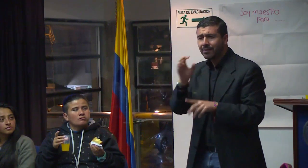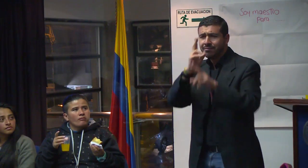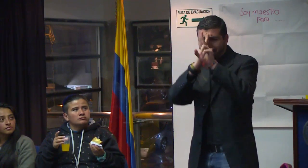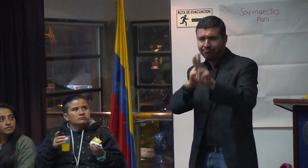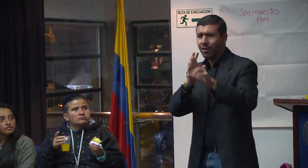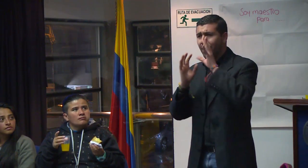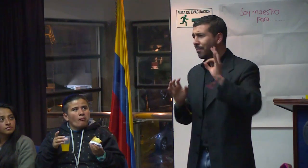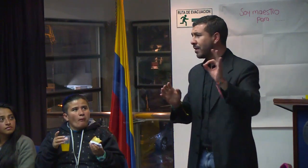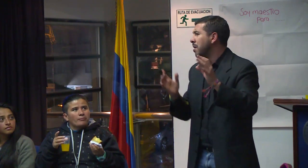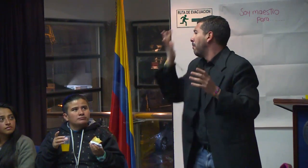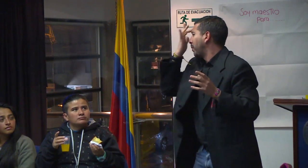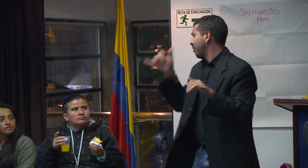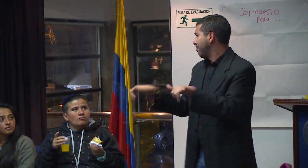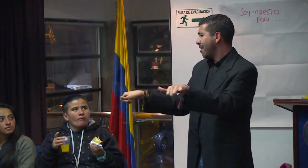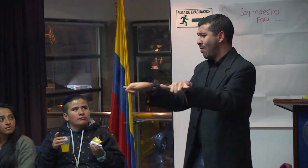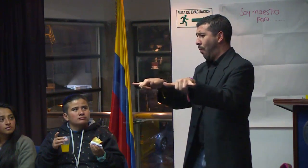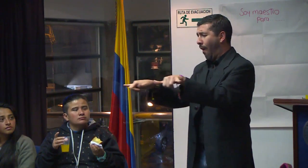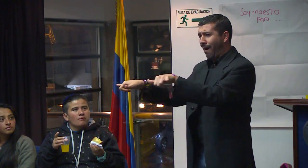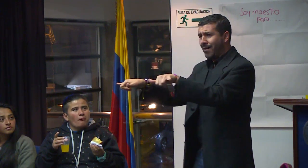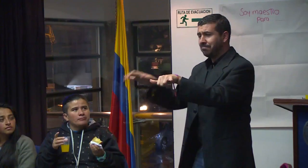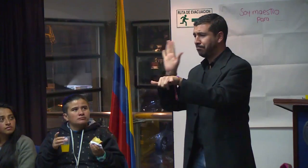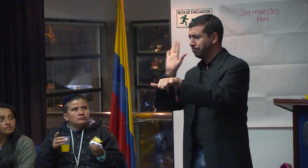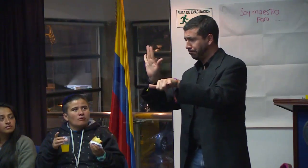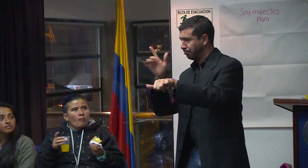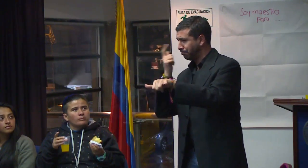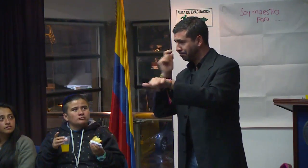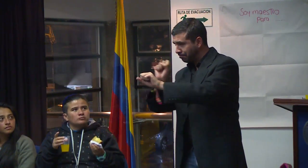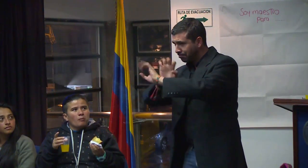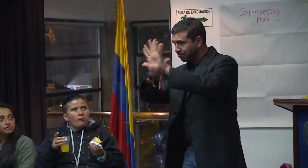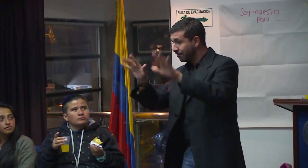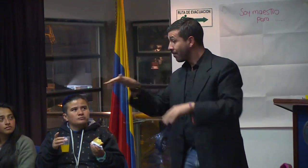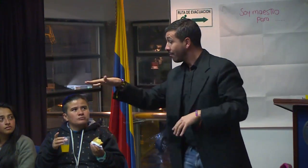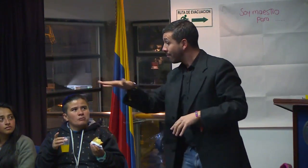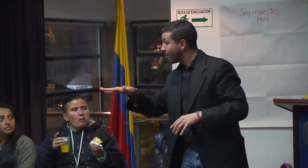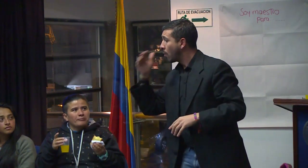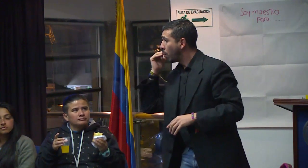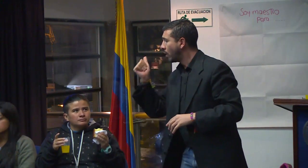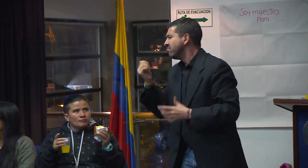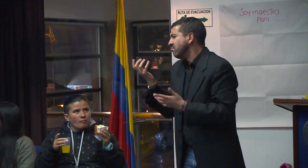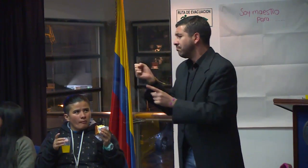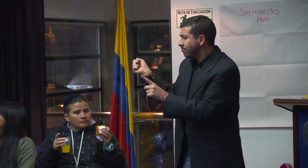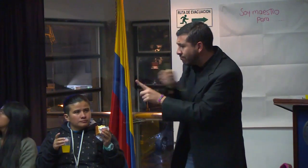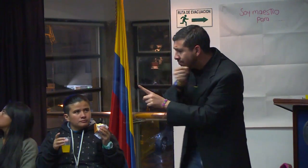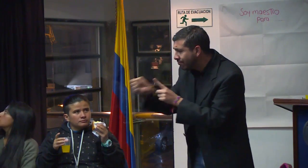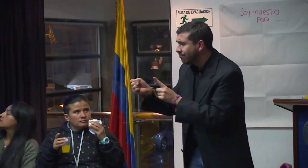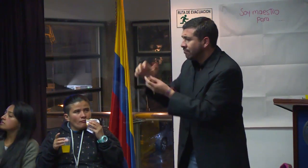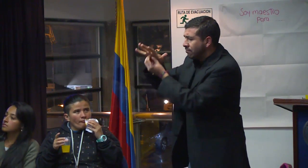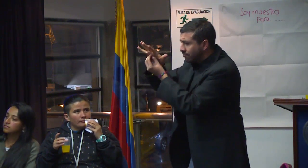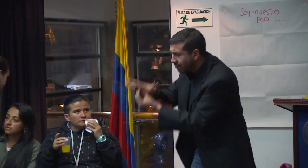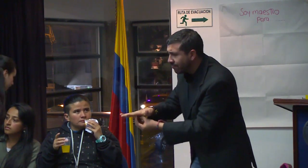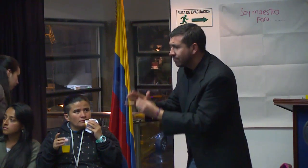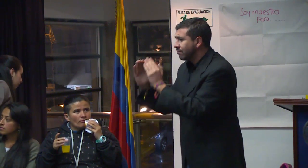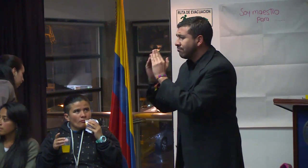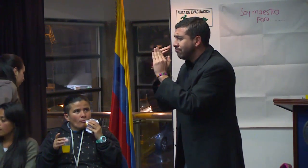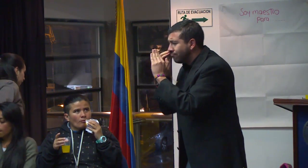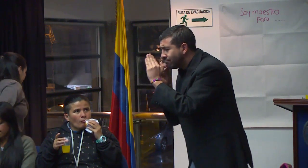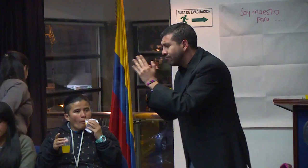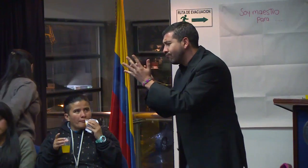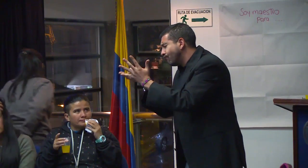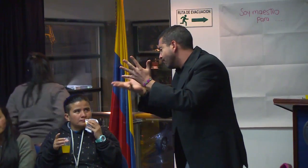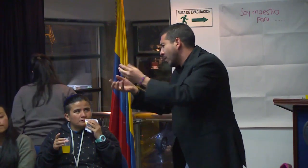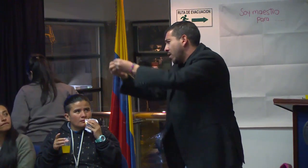proceso histórico que han vivido, los hombres también merecen respeto, porque deben estar en igualdad de condiciones. ¿Sí? Las mujeres han